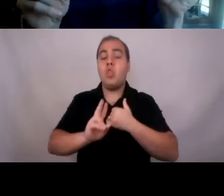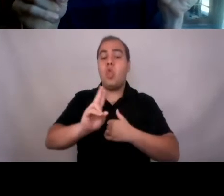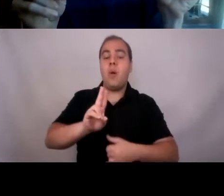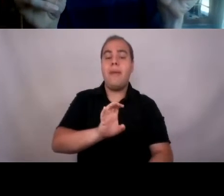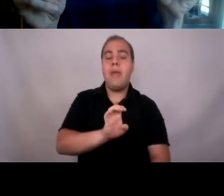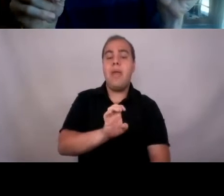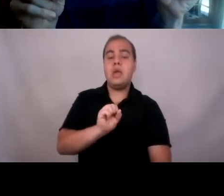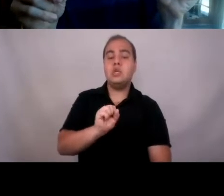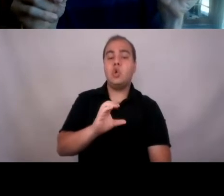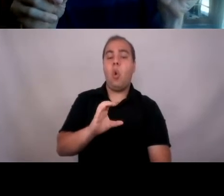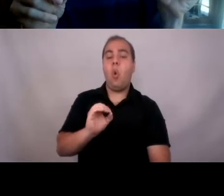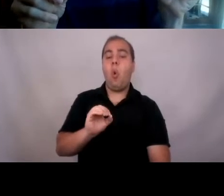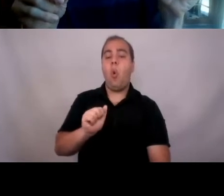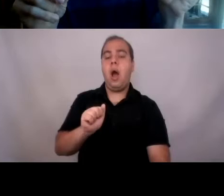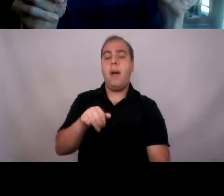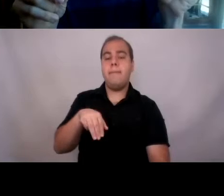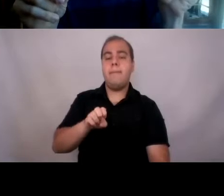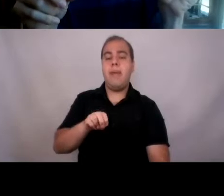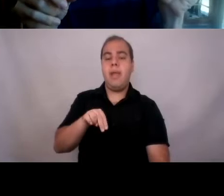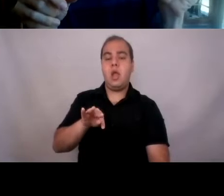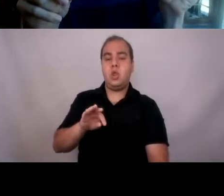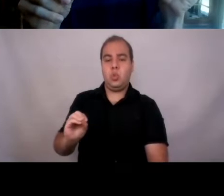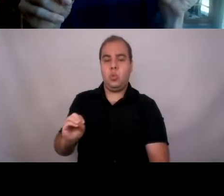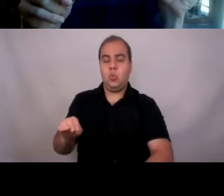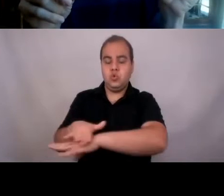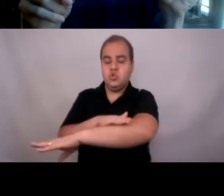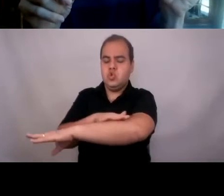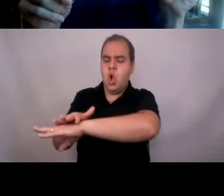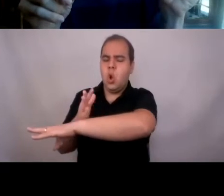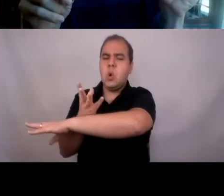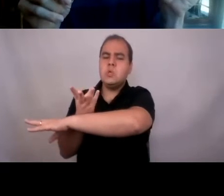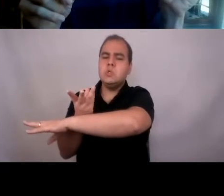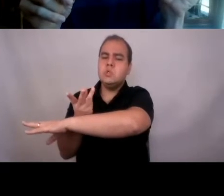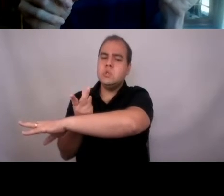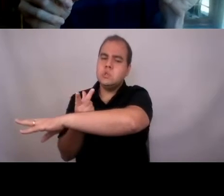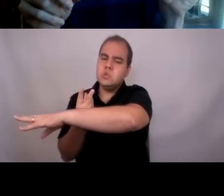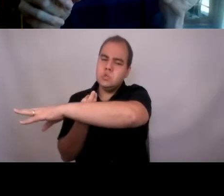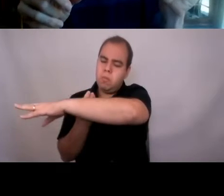o coeficiente de escoamento do solo, tá? Perdão.